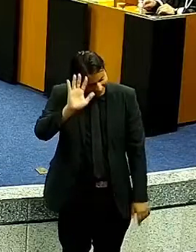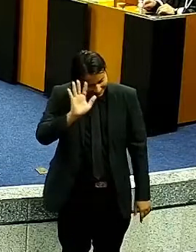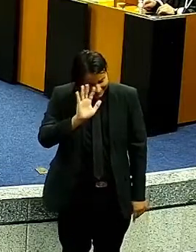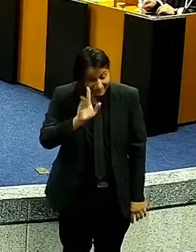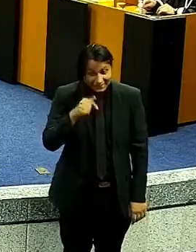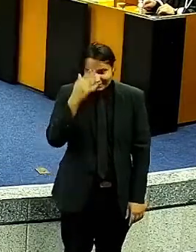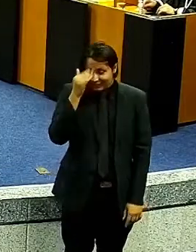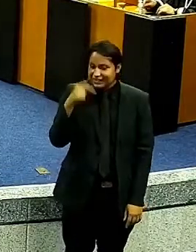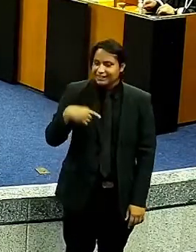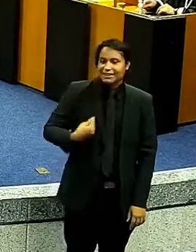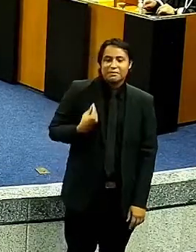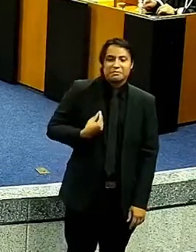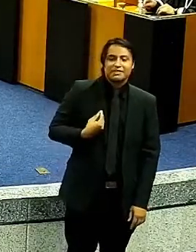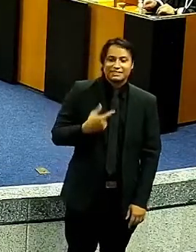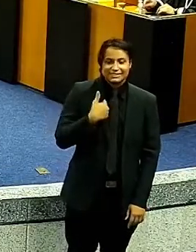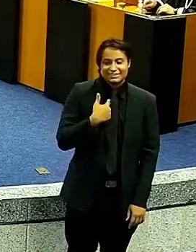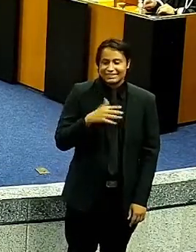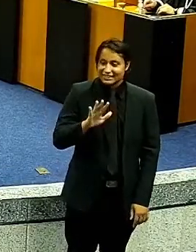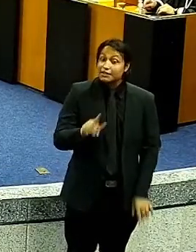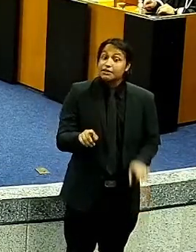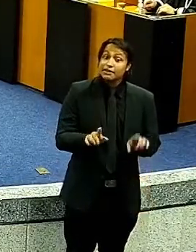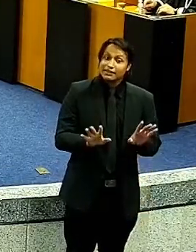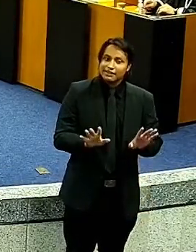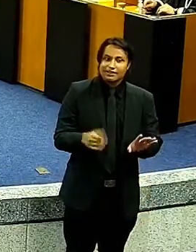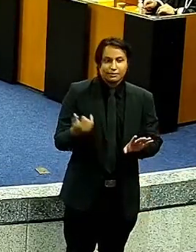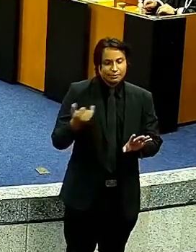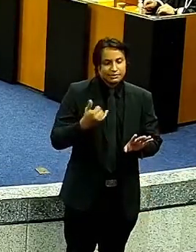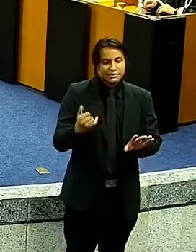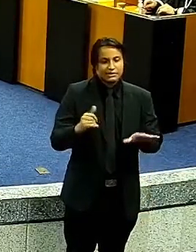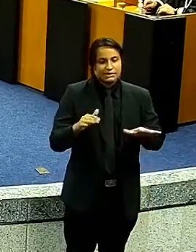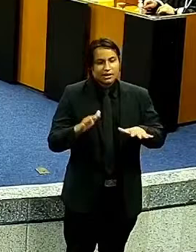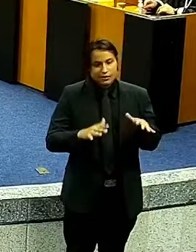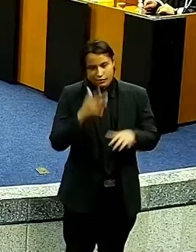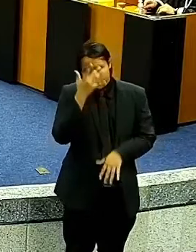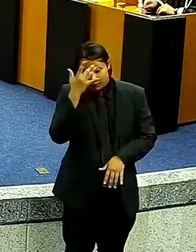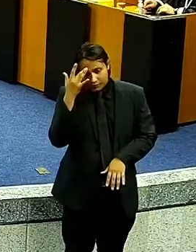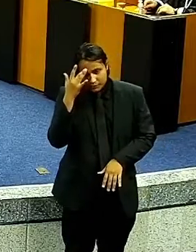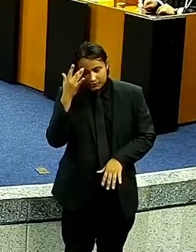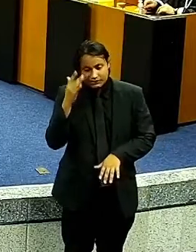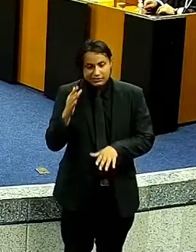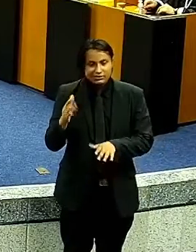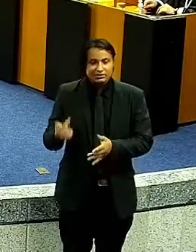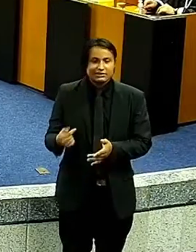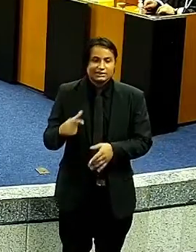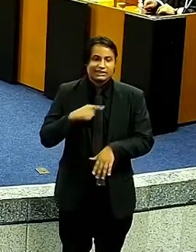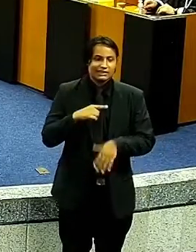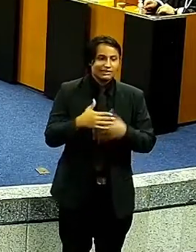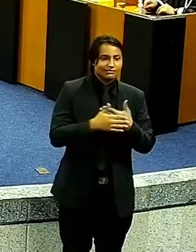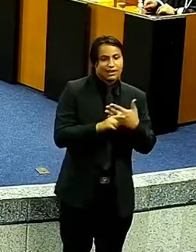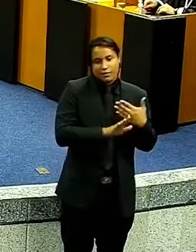sei que ele está aqui inclusive ele me disse que tem umas pessoas que sai do cargo mas o cargo não sai dele né